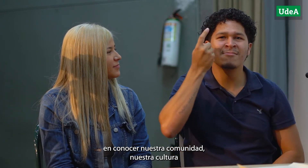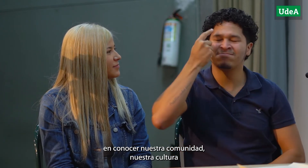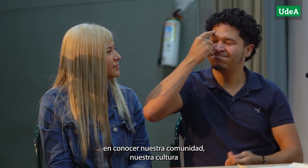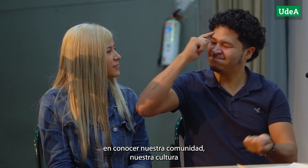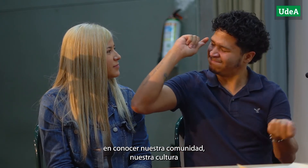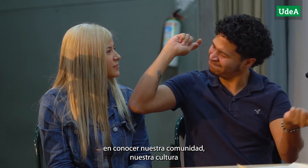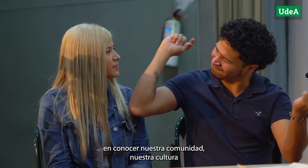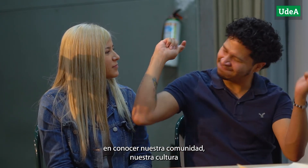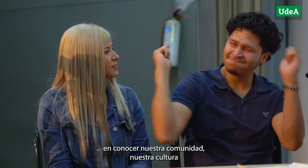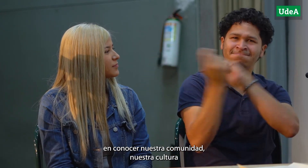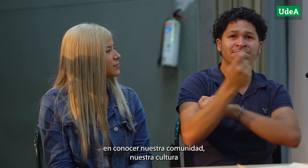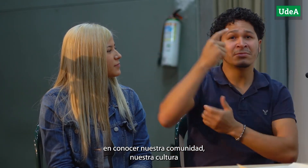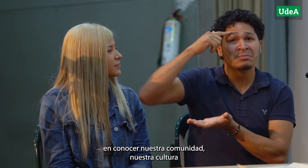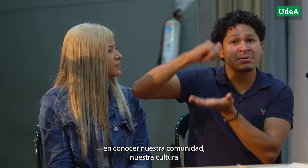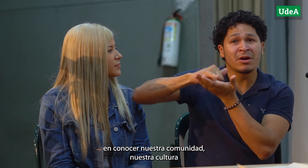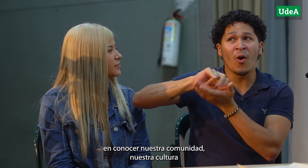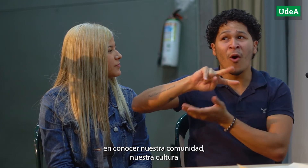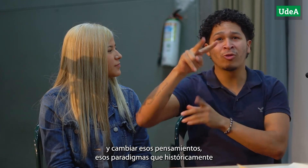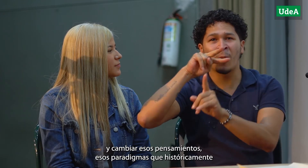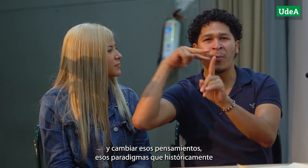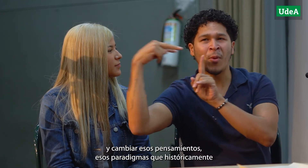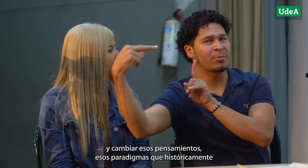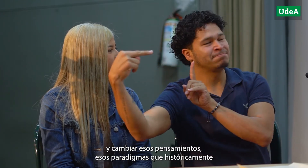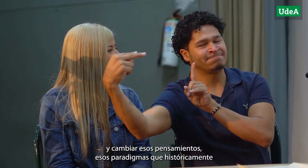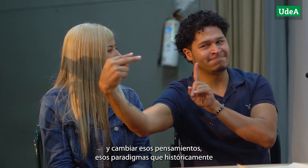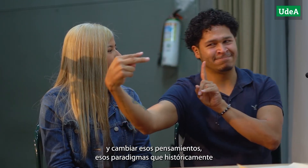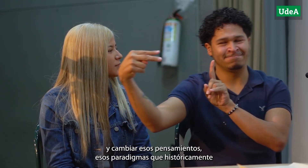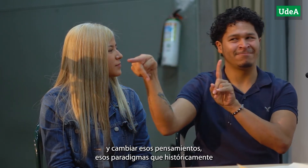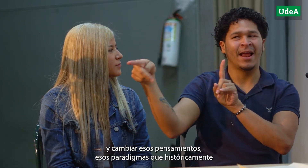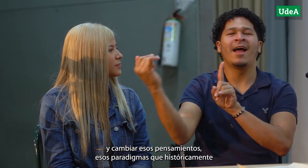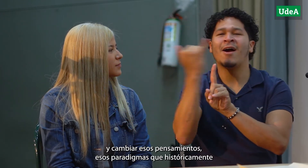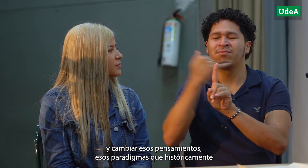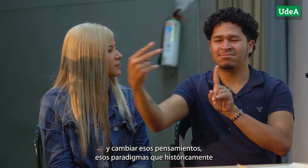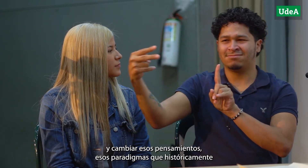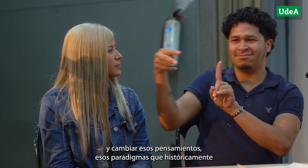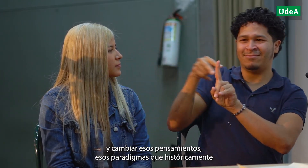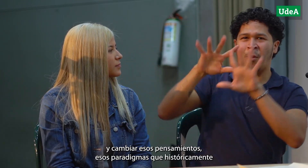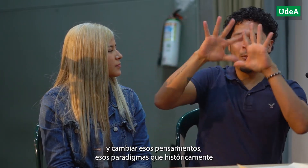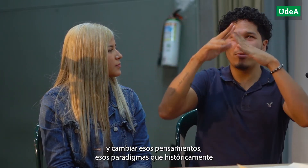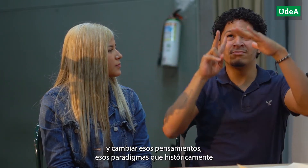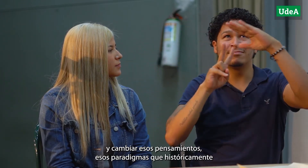nuestra comunidad, nuestra cultura y cambiar esos pensamientos, esos